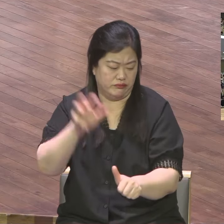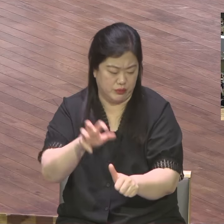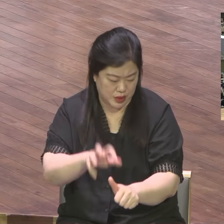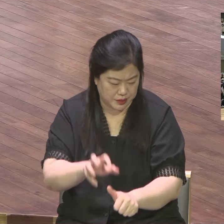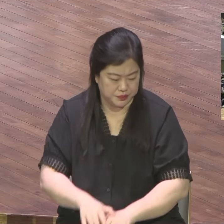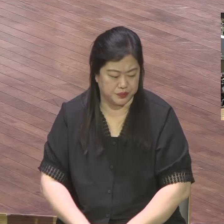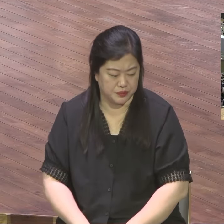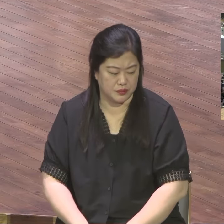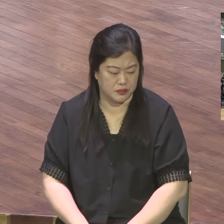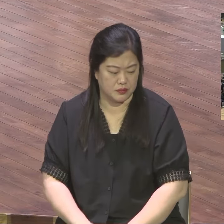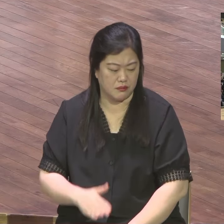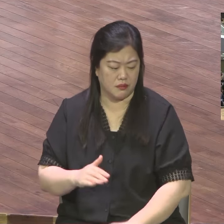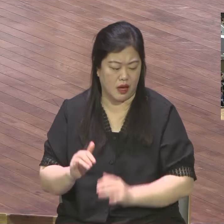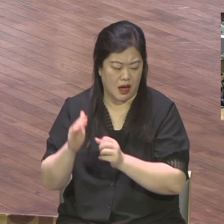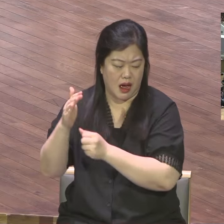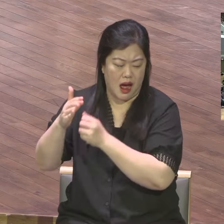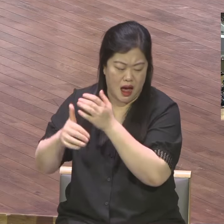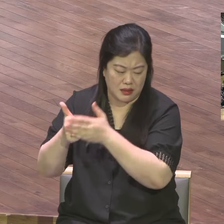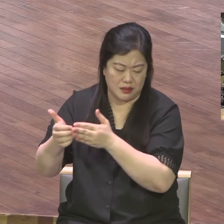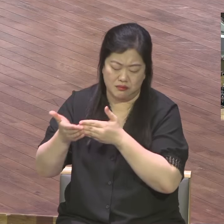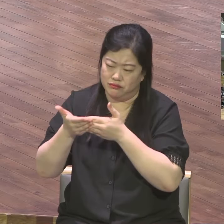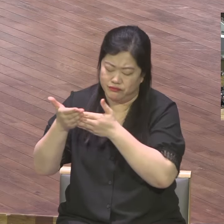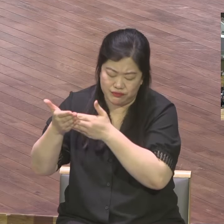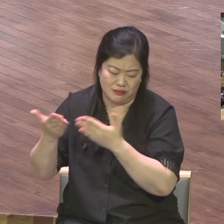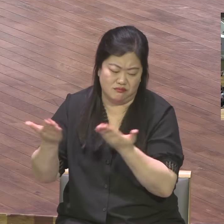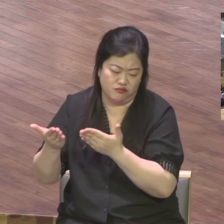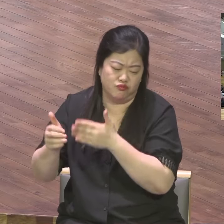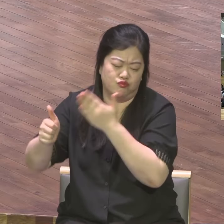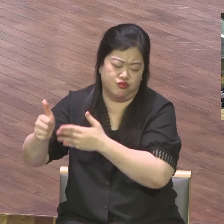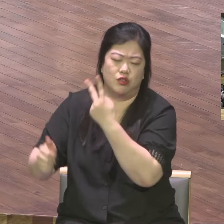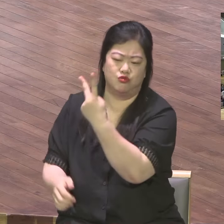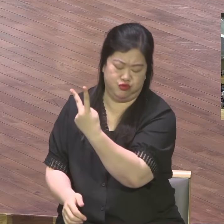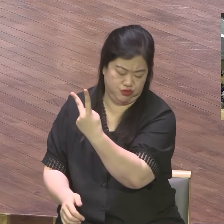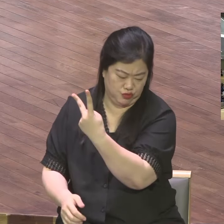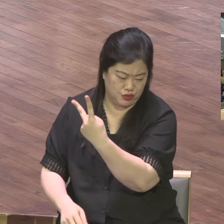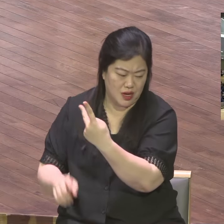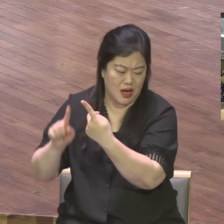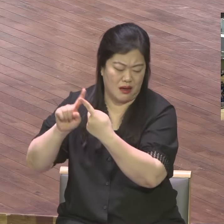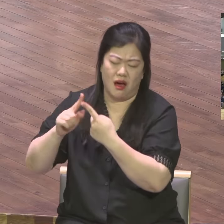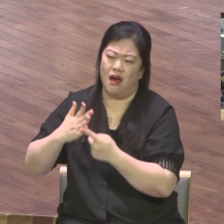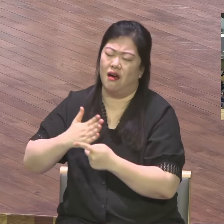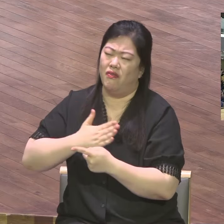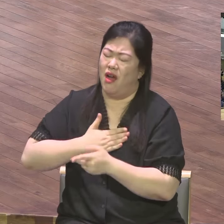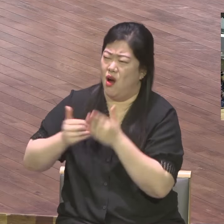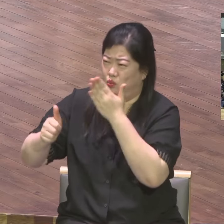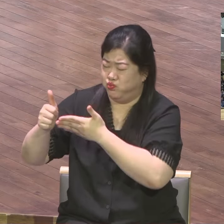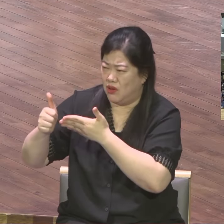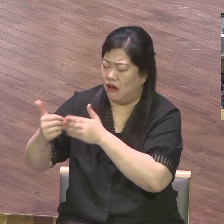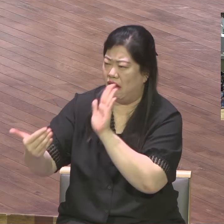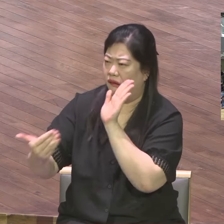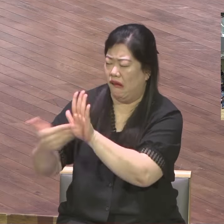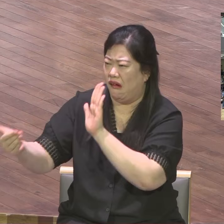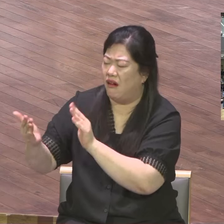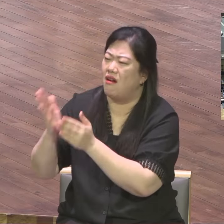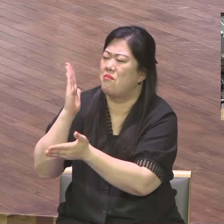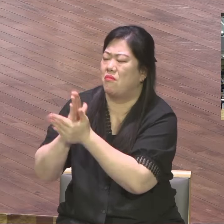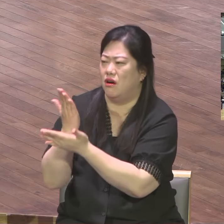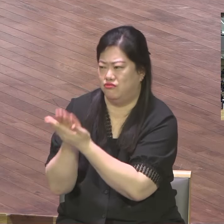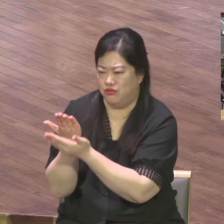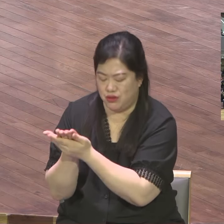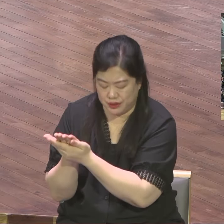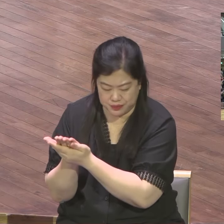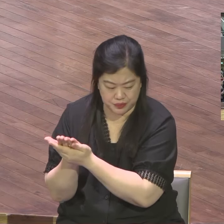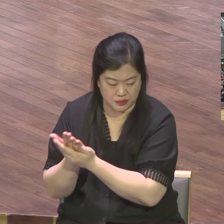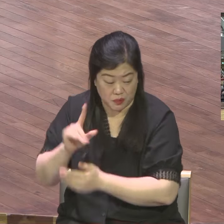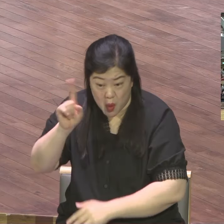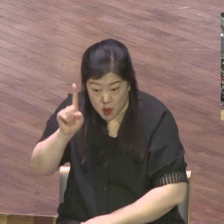내가 두 가지 일을 주께 구하였사오니 내가 죽기 전에 내게 거절하지 마시옵소서. 곧